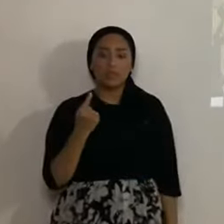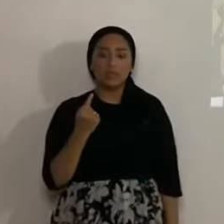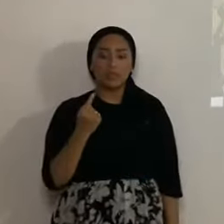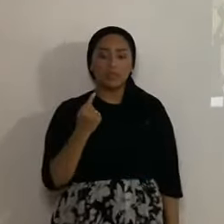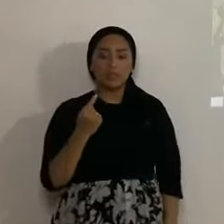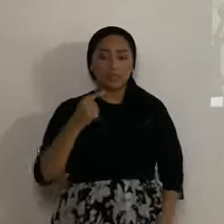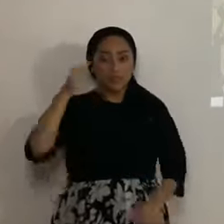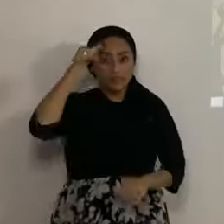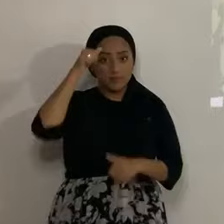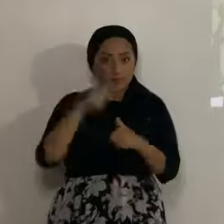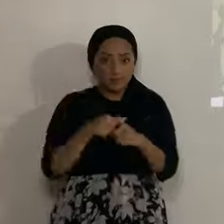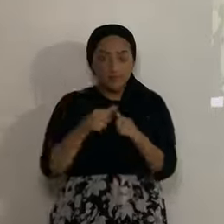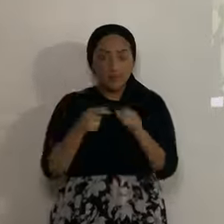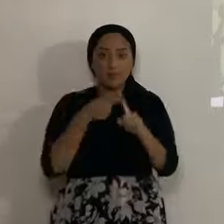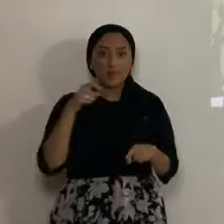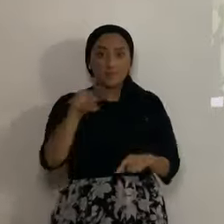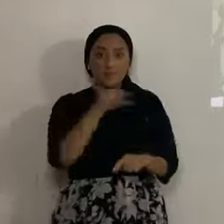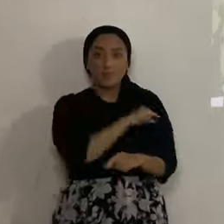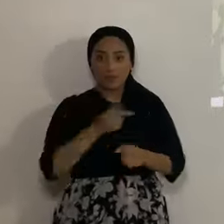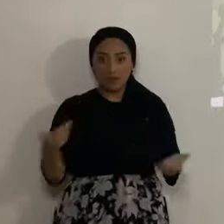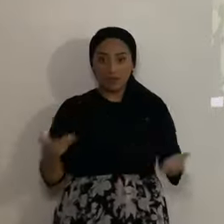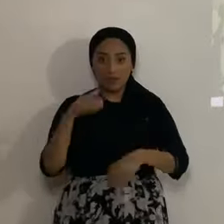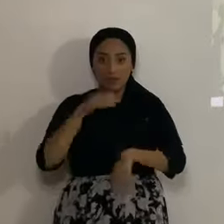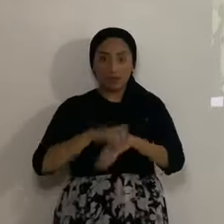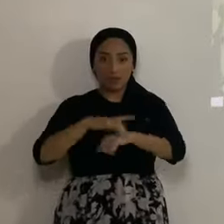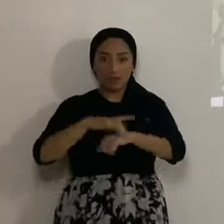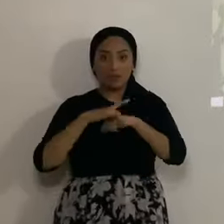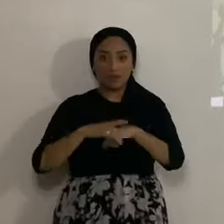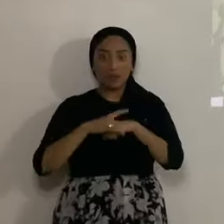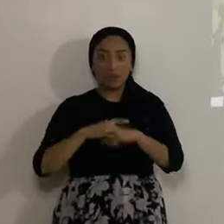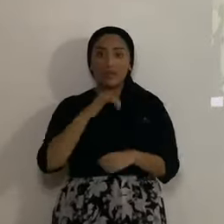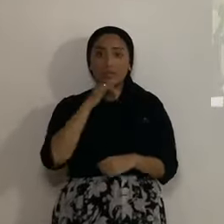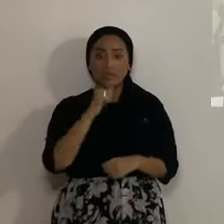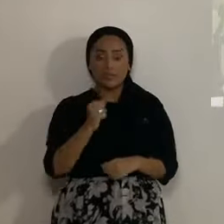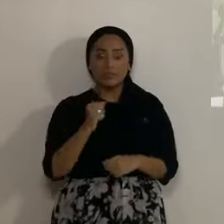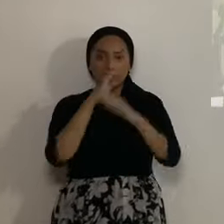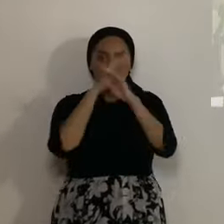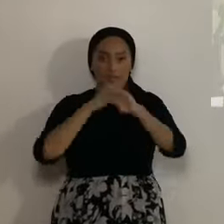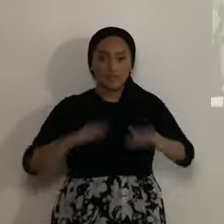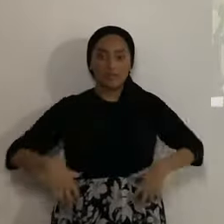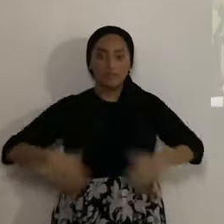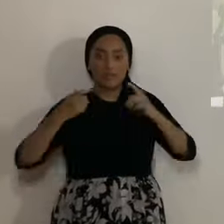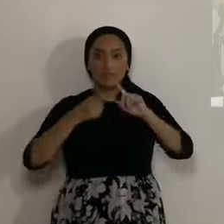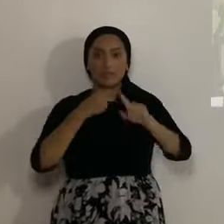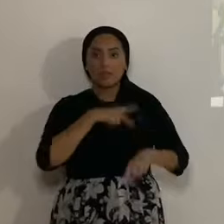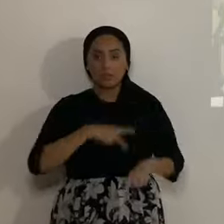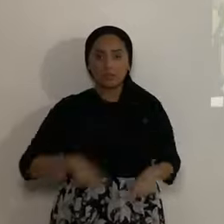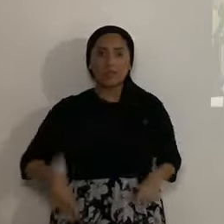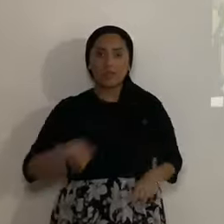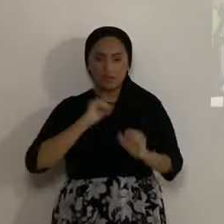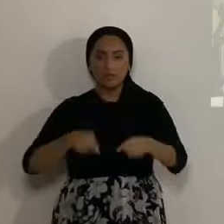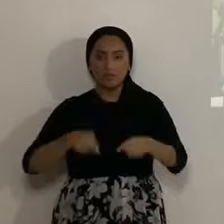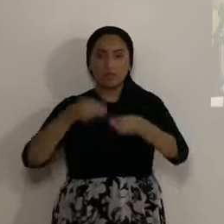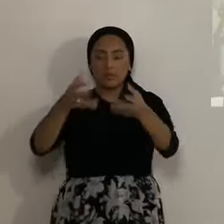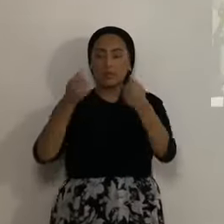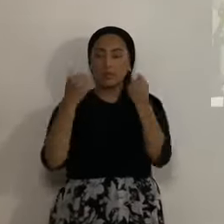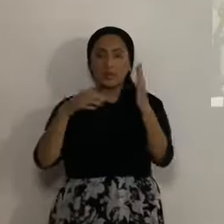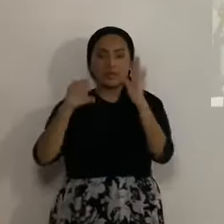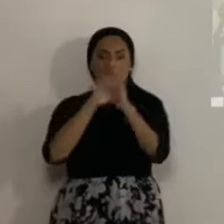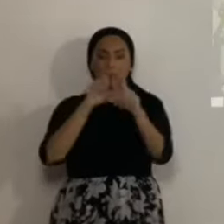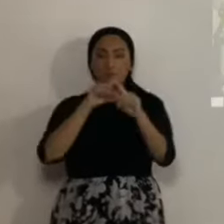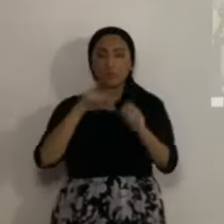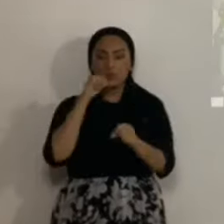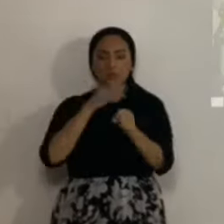recurso de un culpable aquí en la tierra es apaciguar la ira del rey. Yo te podría decir varios ejemplos, pero